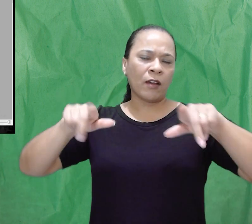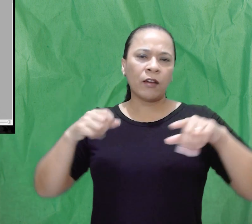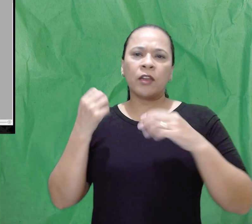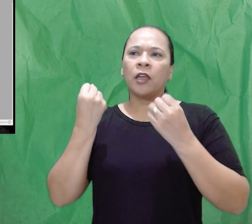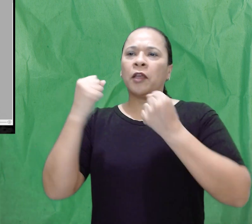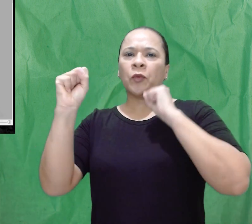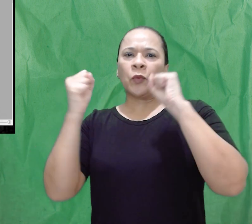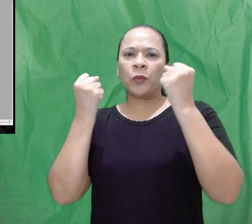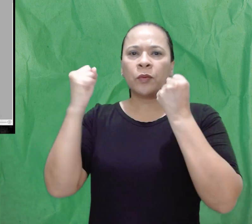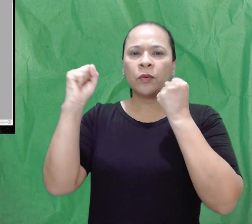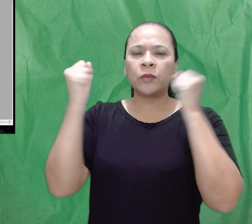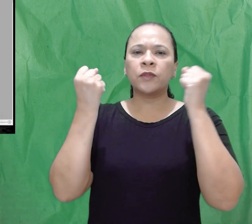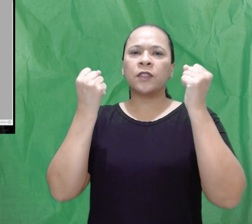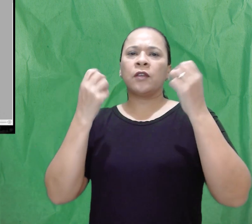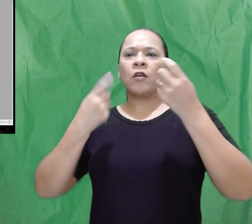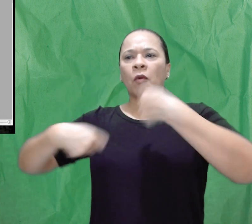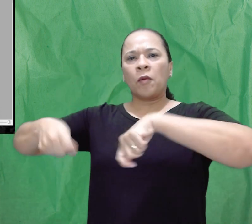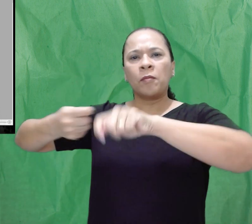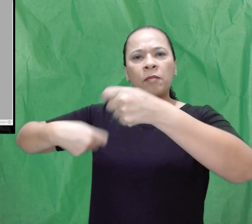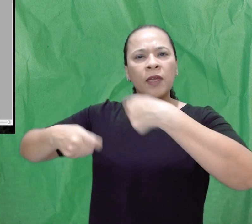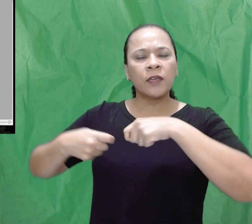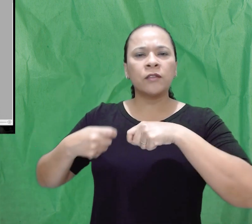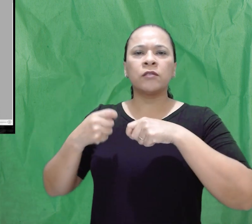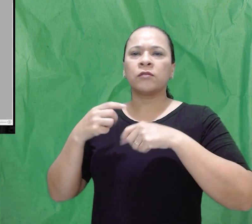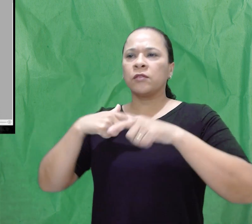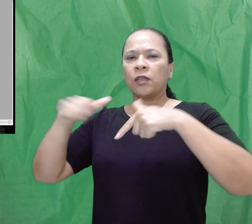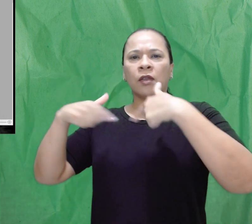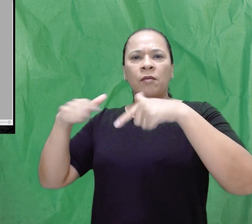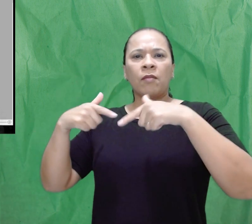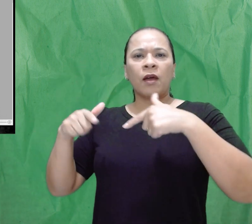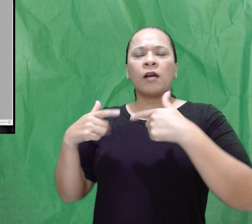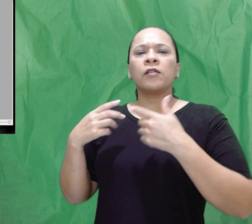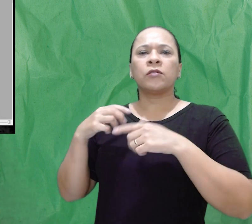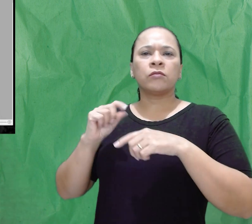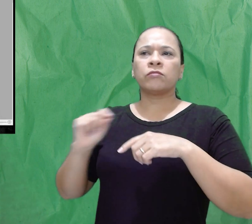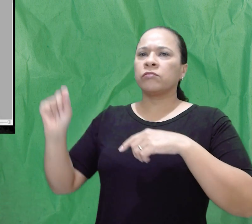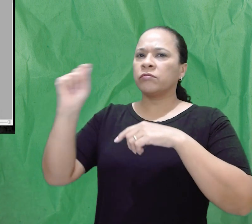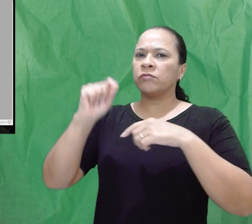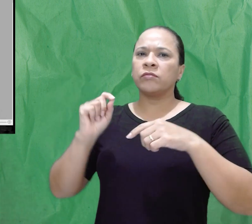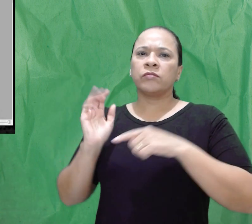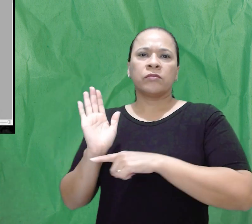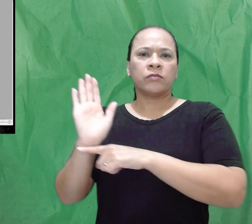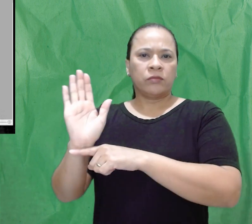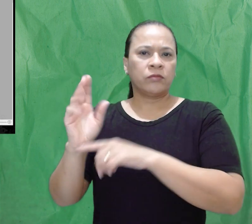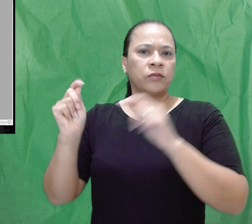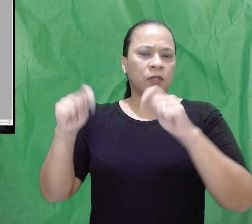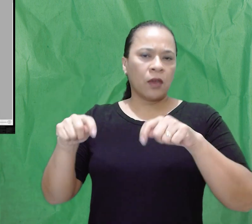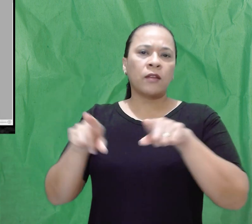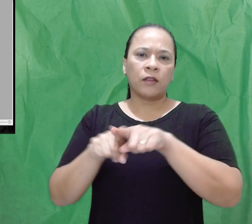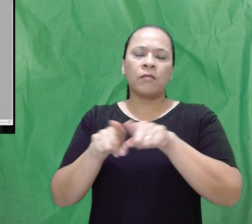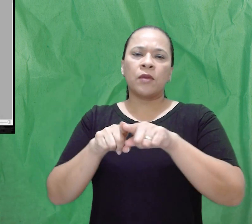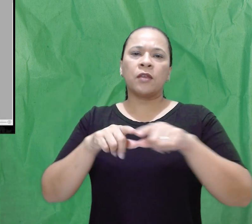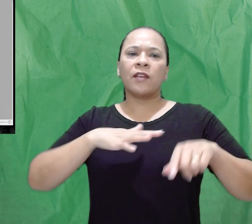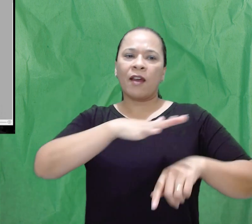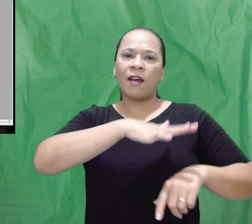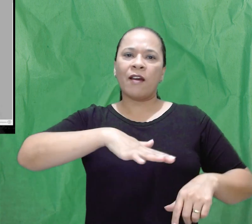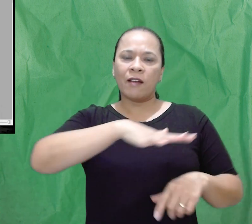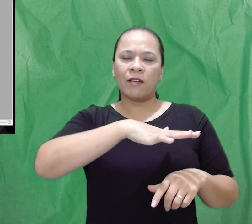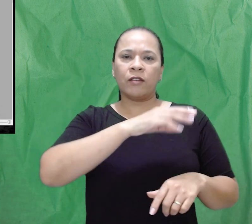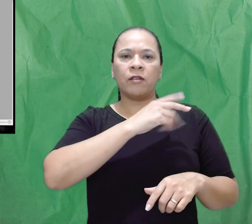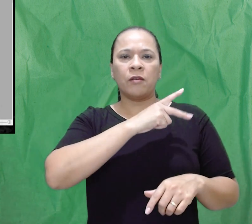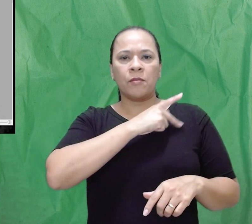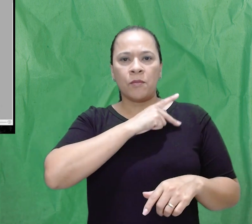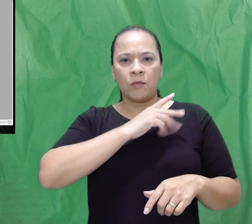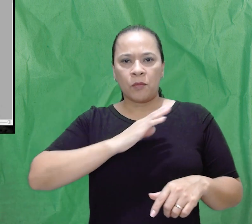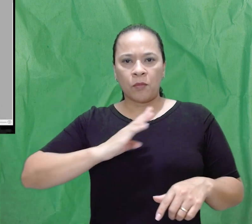indústria, em comércio, em prestadores de serviço, além, é claro, no serviço público. Para atuar nessa área, a